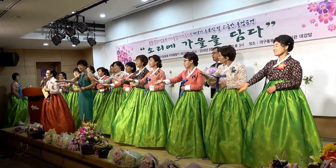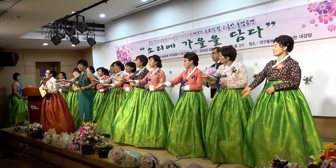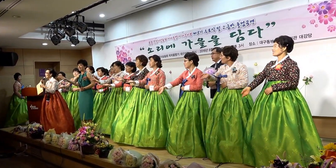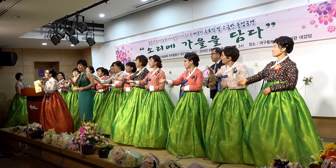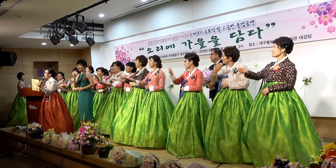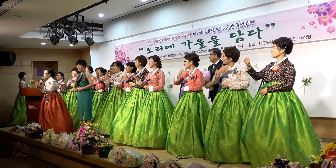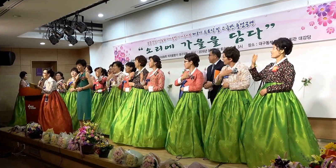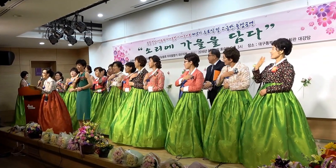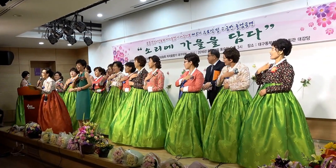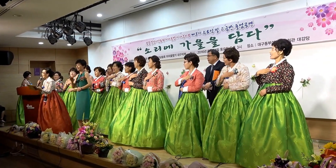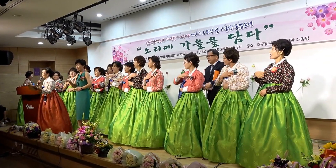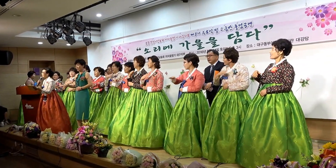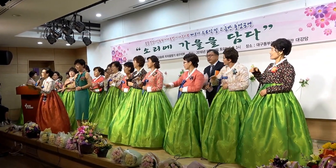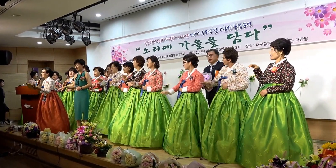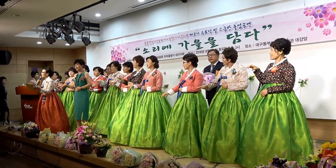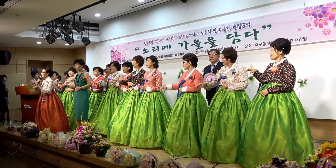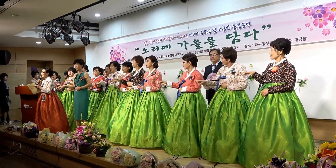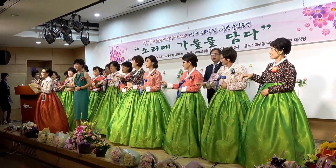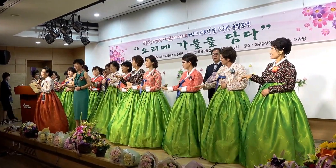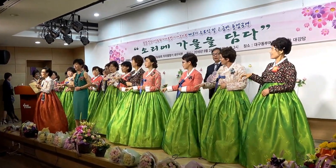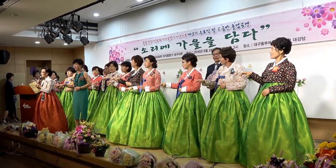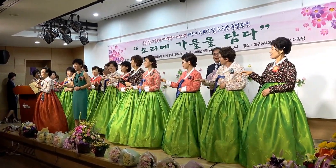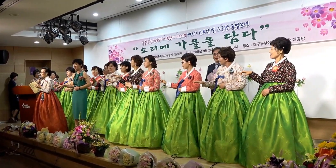당신이 내 곁들